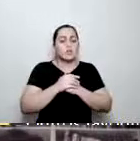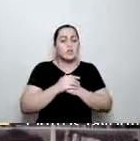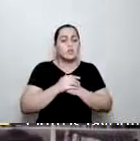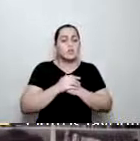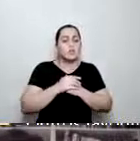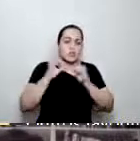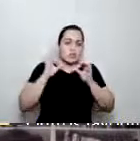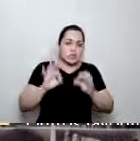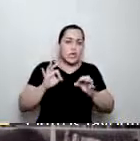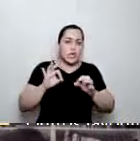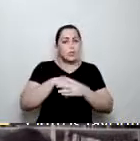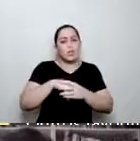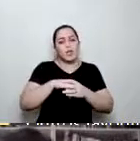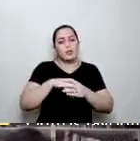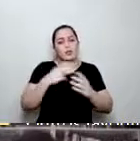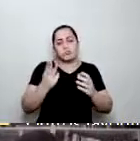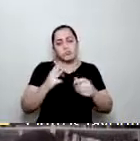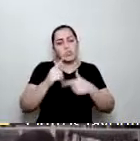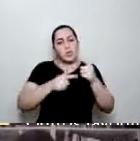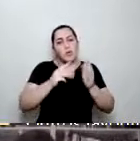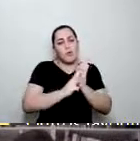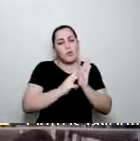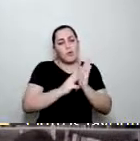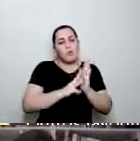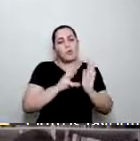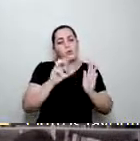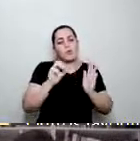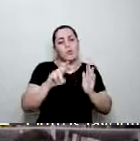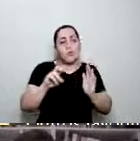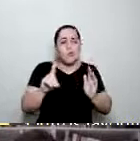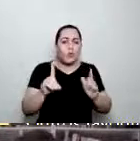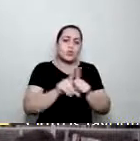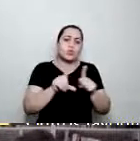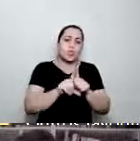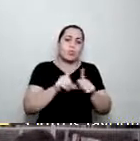corretamente no Word e também nos celulares